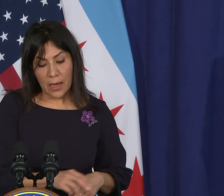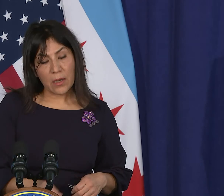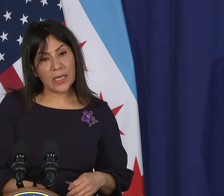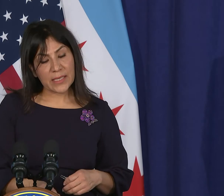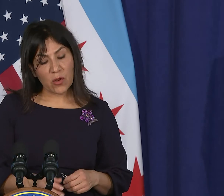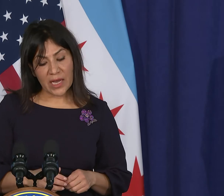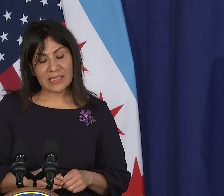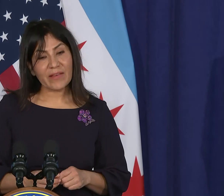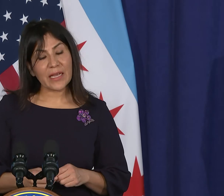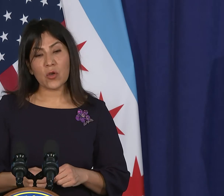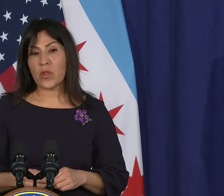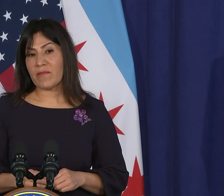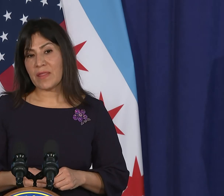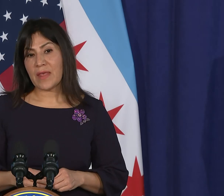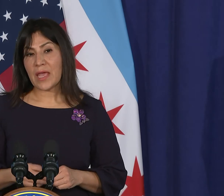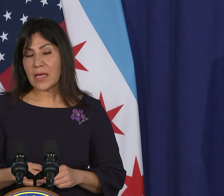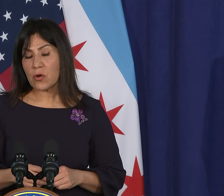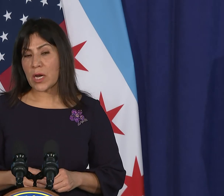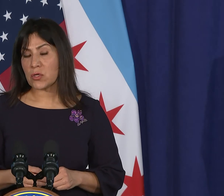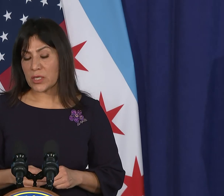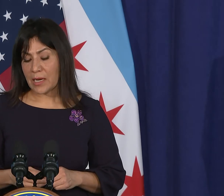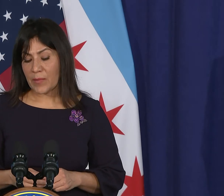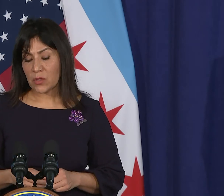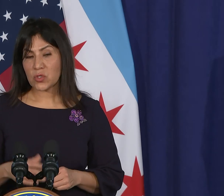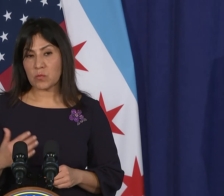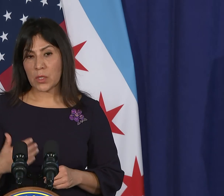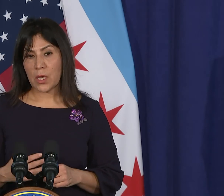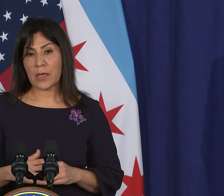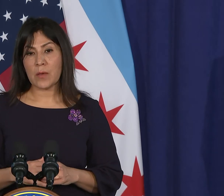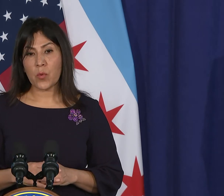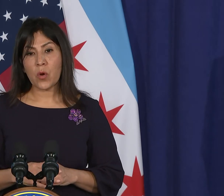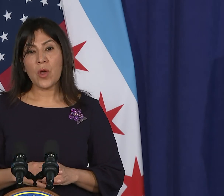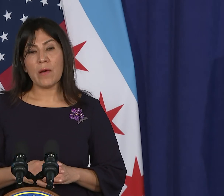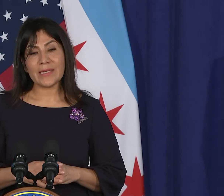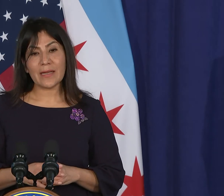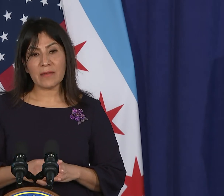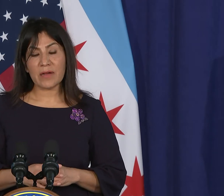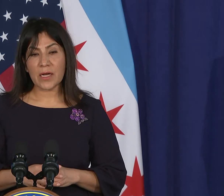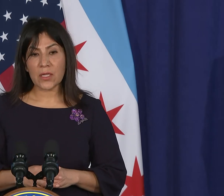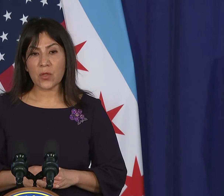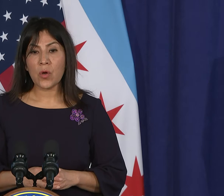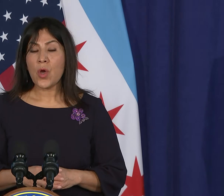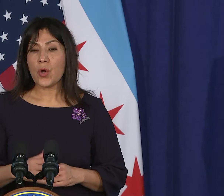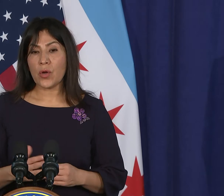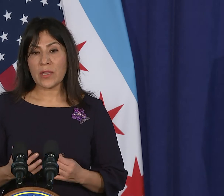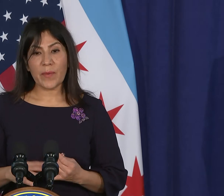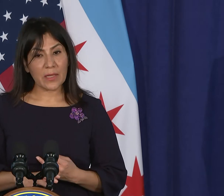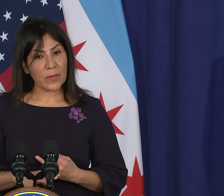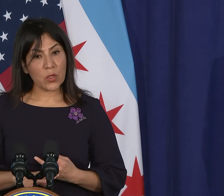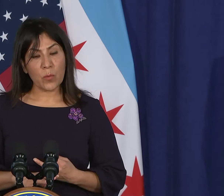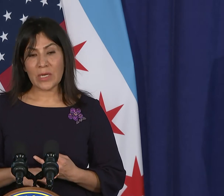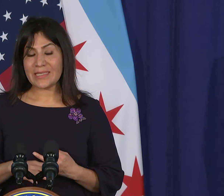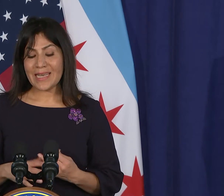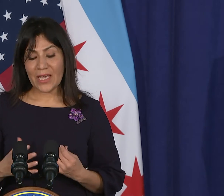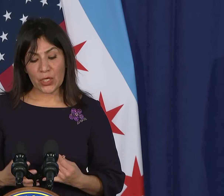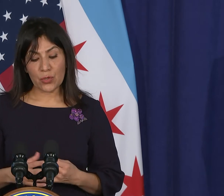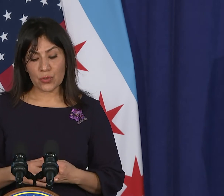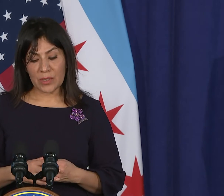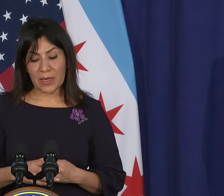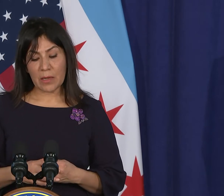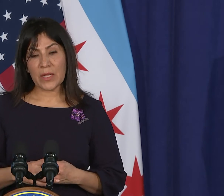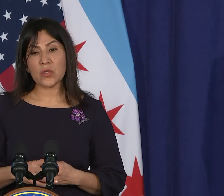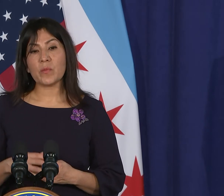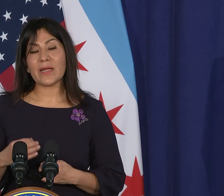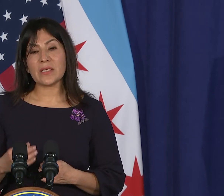Y les quiero dejar saber que no deben de ignorar los reglamentos. Mi equipo va a estar trabajando con el Departamento de Policía y